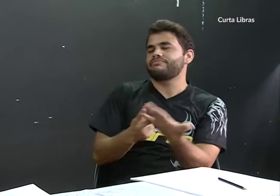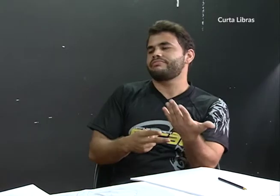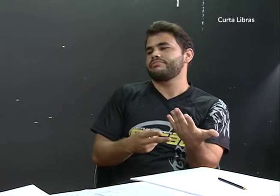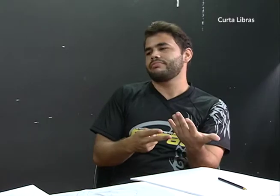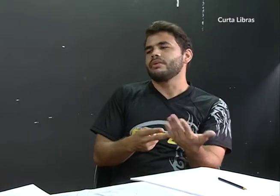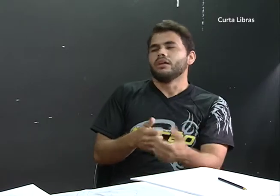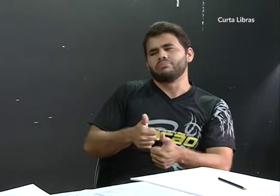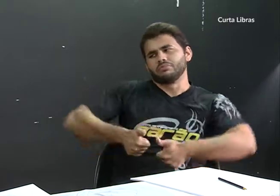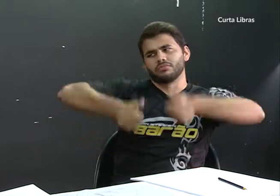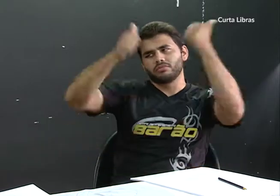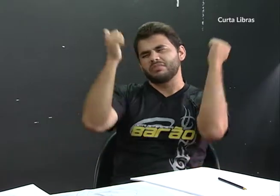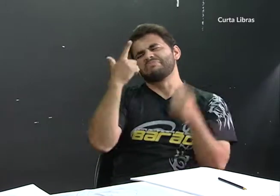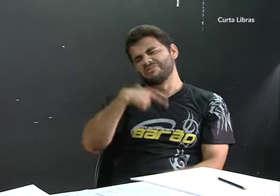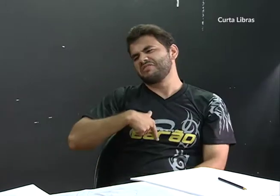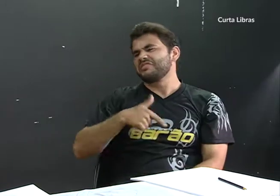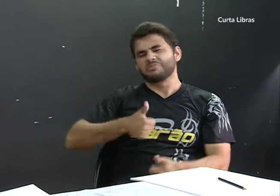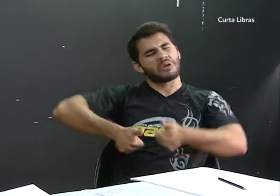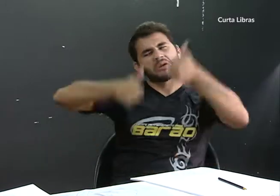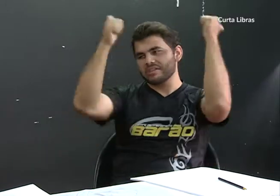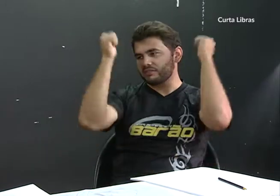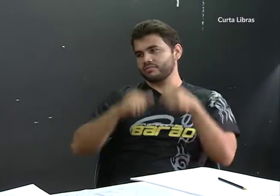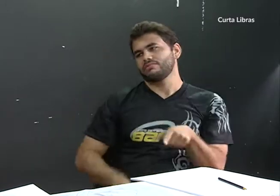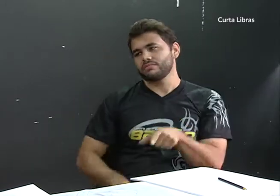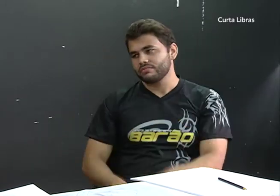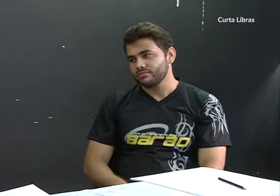informática, sigo no desenho, que é uma área que sou fascinado.